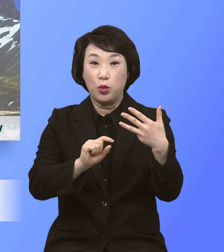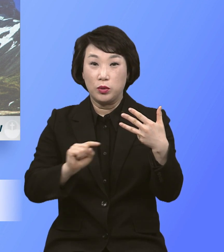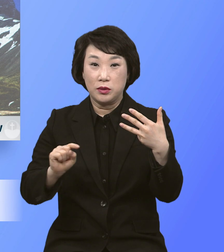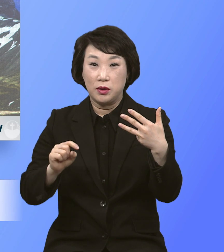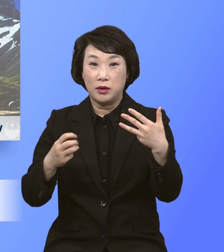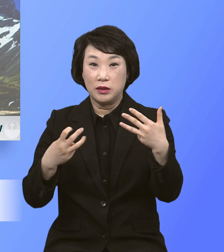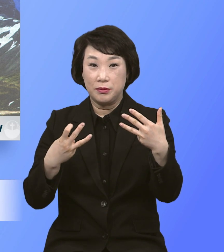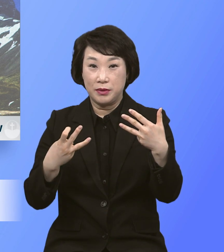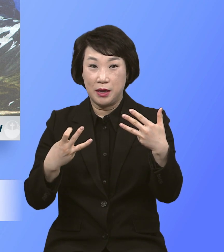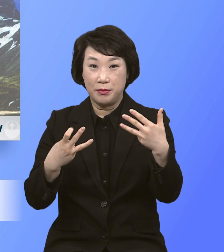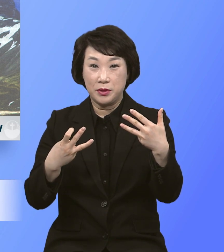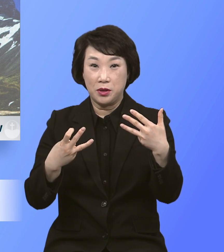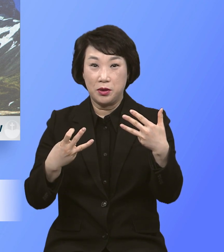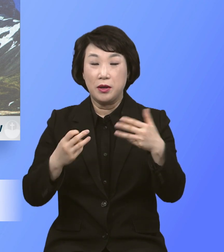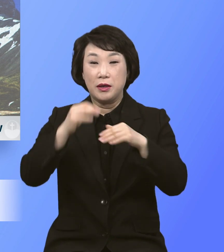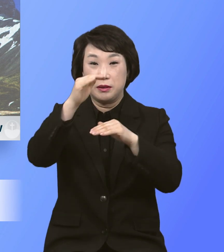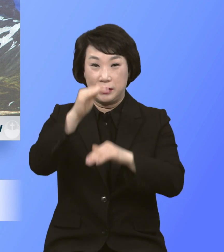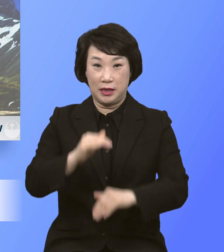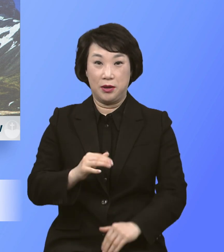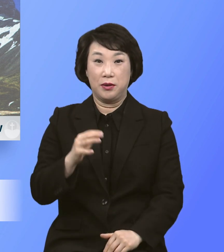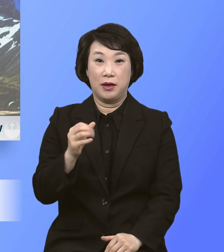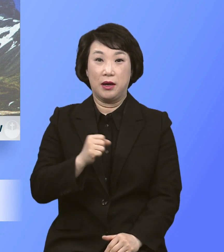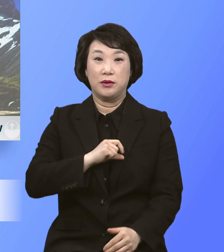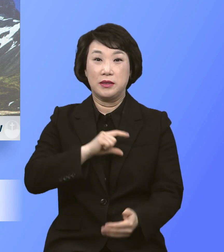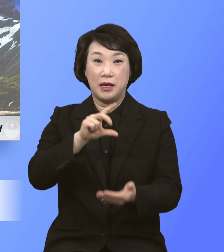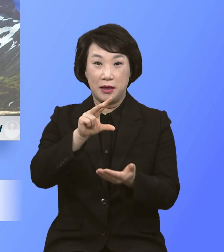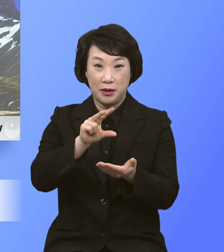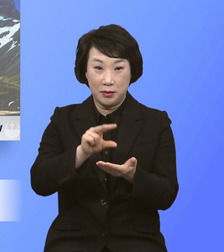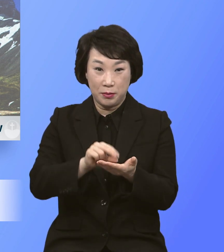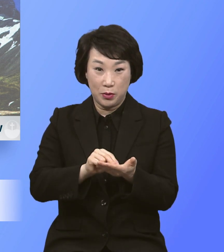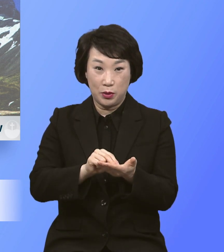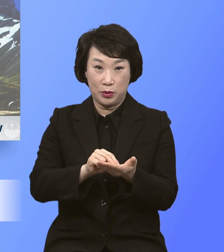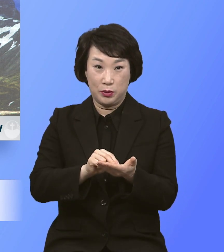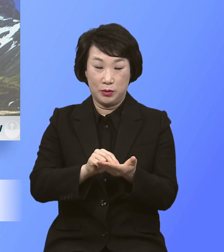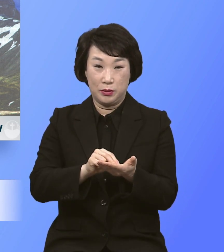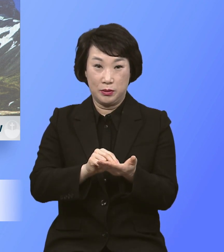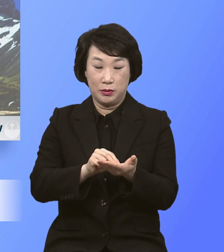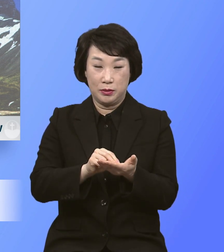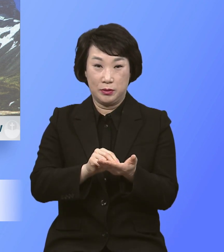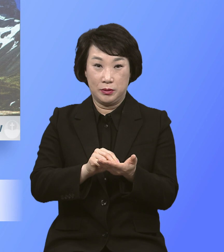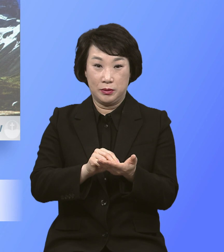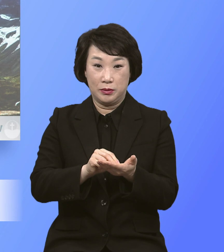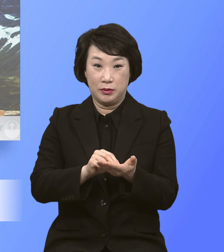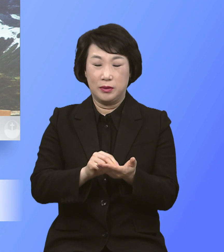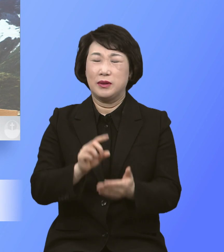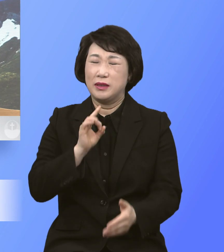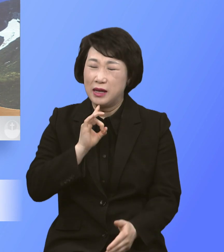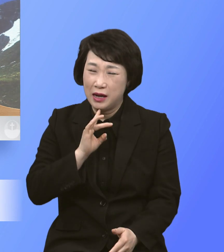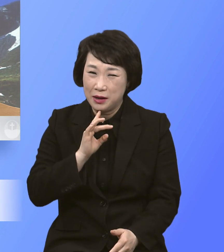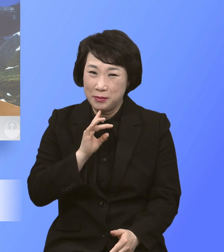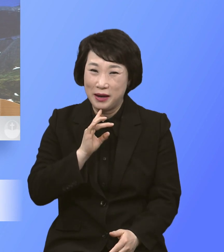5절로 13절의 본문의 말씀을 중심으로 다만